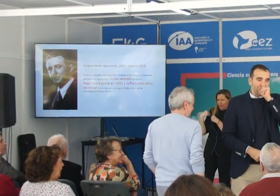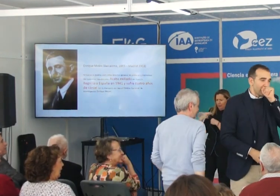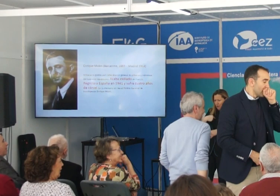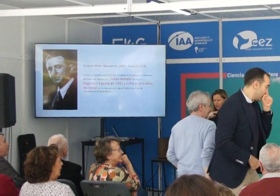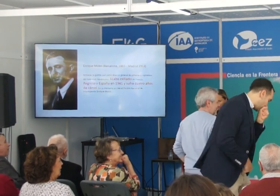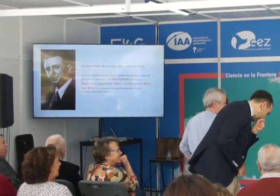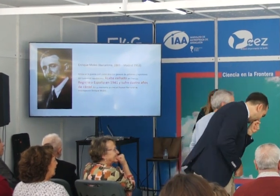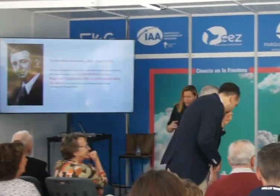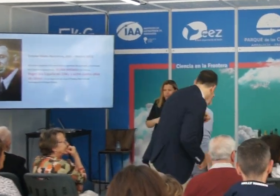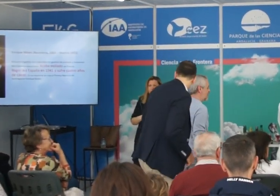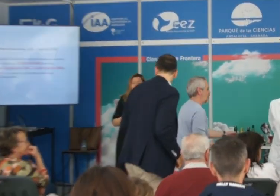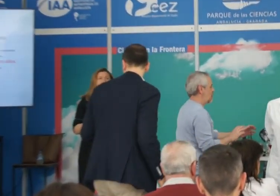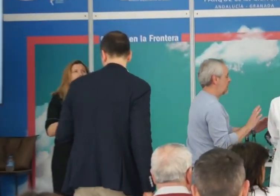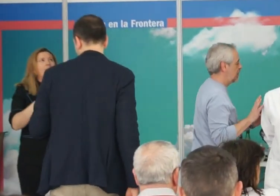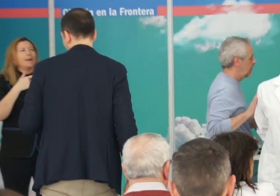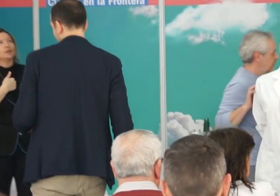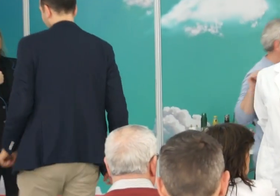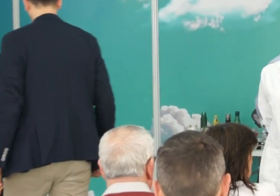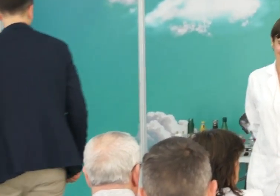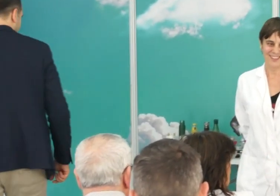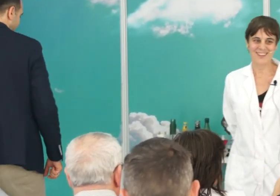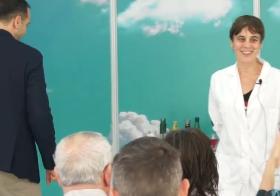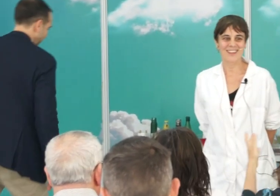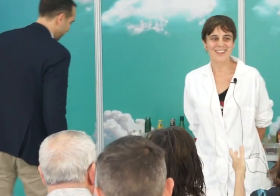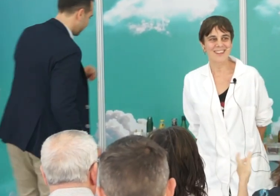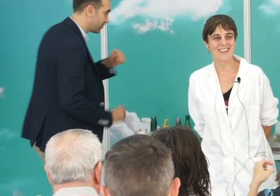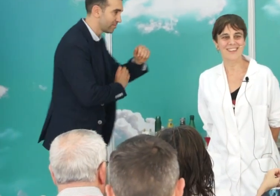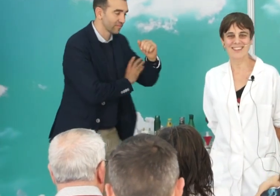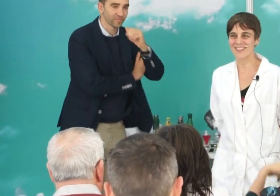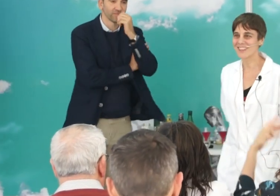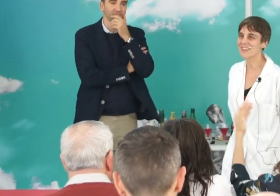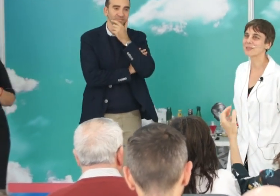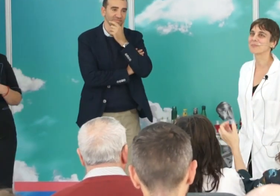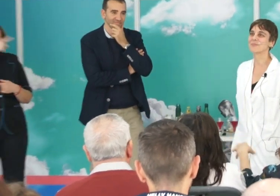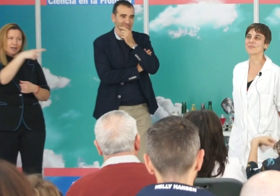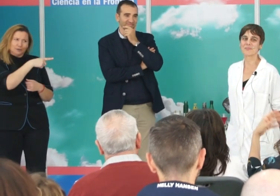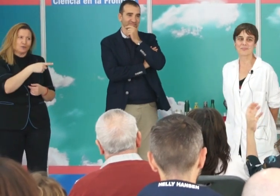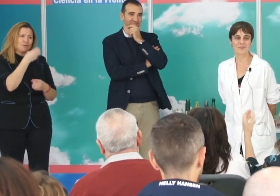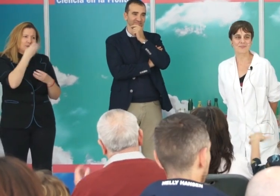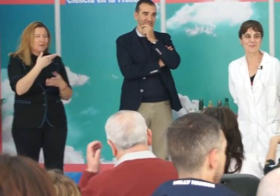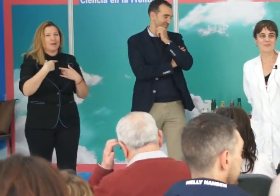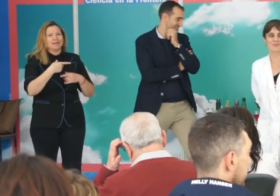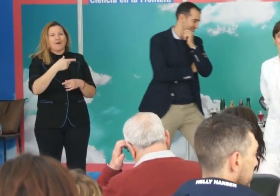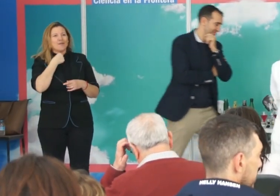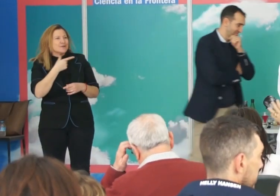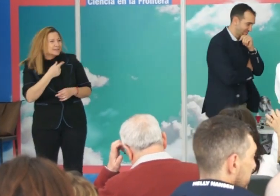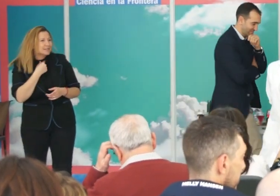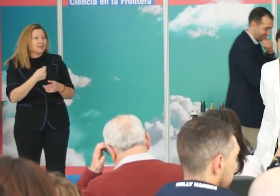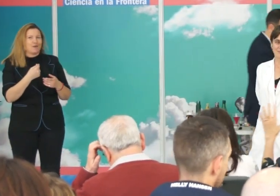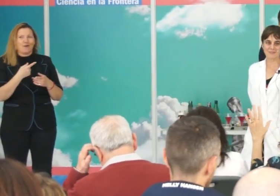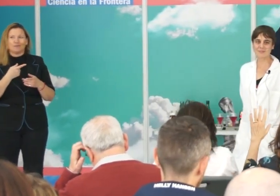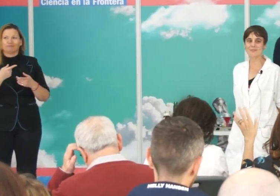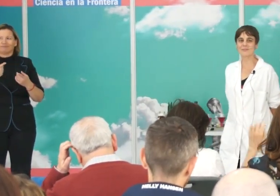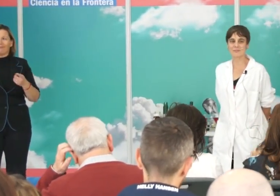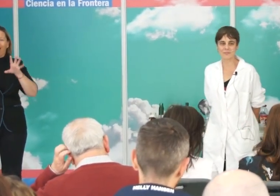respondo, y si no. Una pregunta. En el primer lugar, felicitaciones. O sea, no esperaba menos de ti. Ha sido divertido, instructivo, el